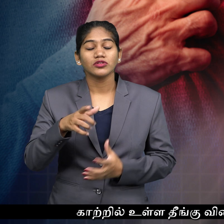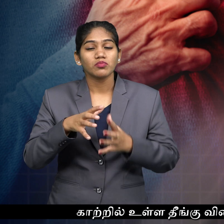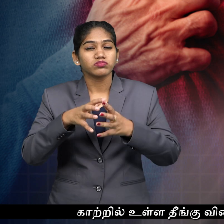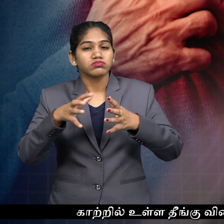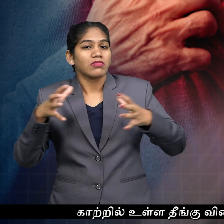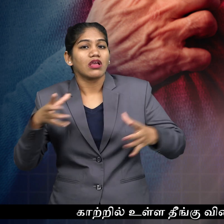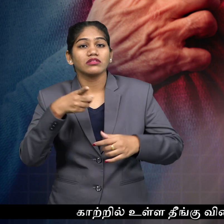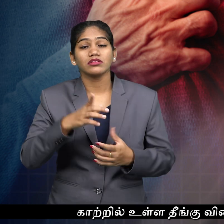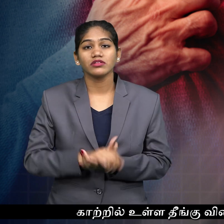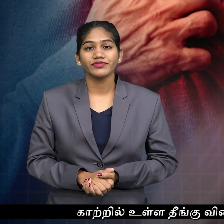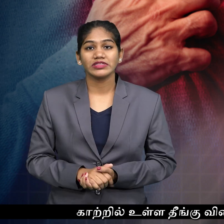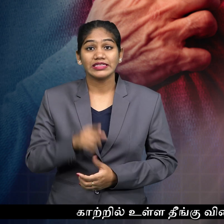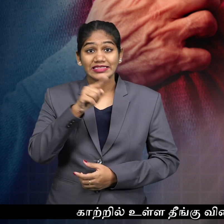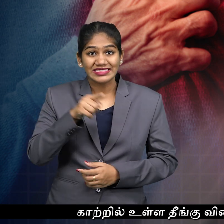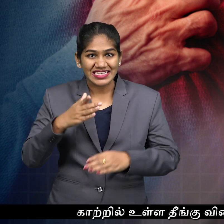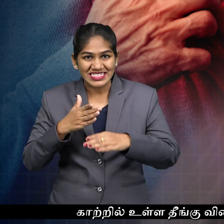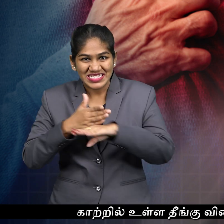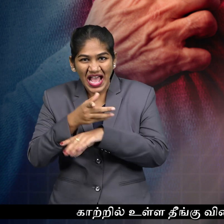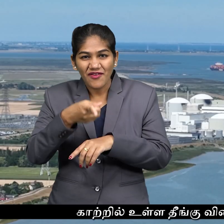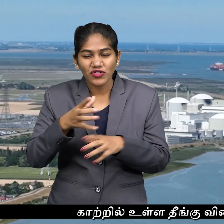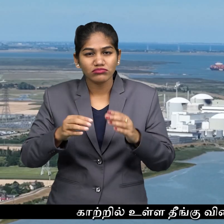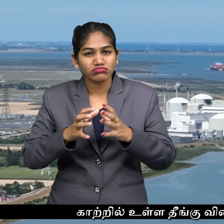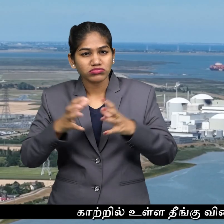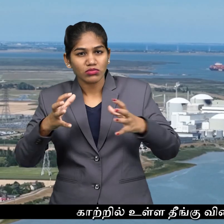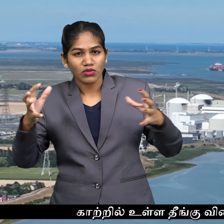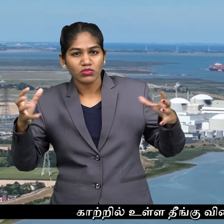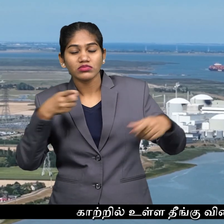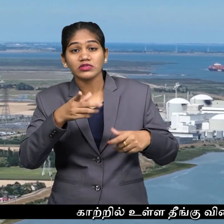காற்றில் உள்ள தீங்கு விளைவிக்கும் பொருட்கள் உள்ளடக்கத்தில்